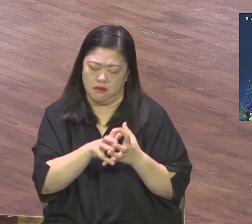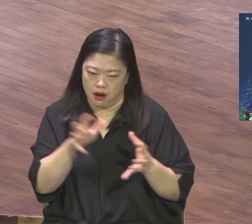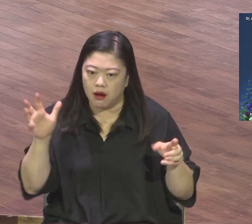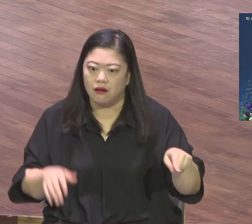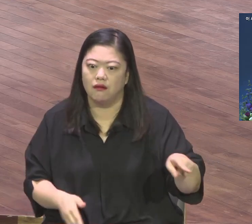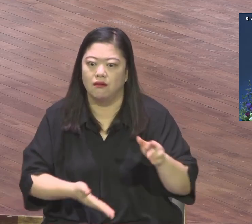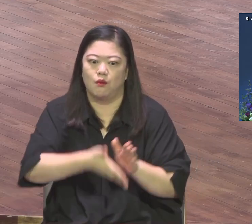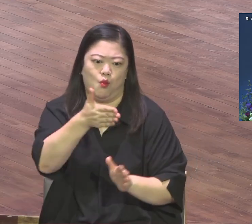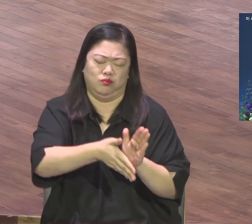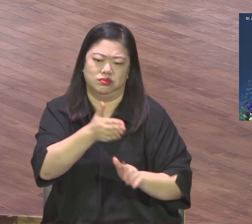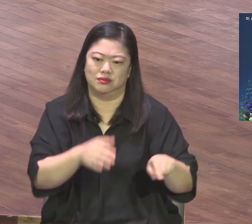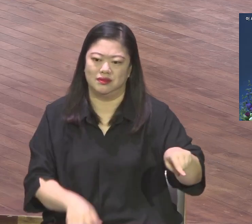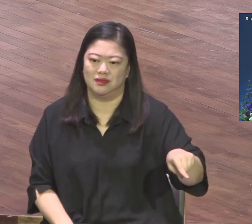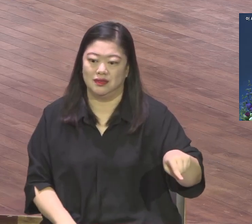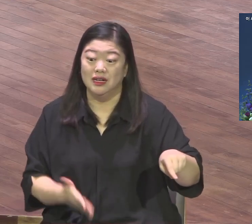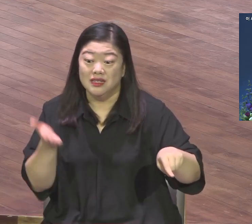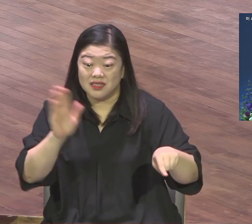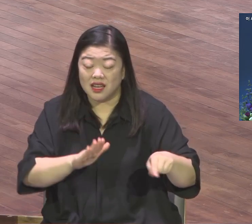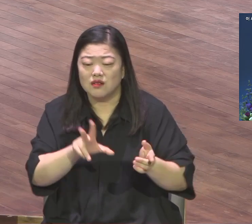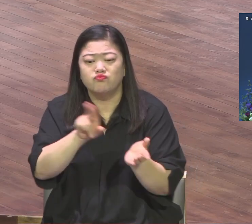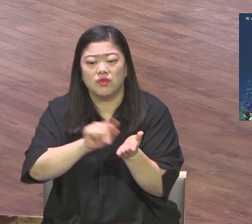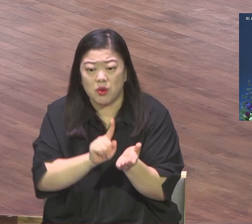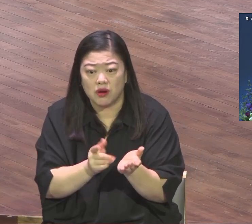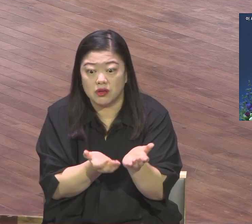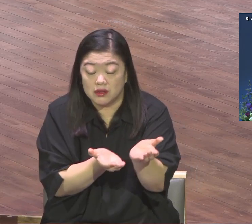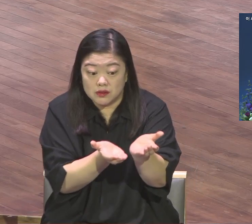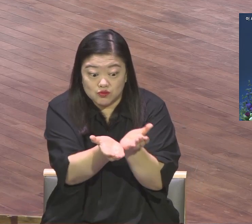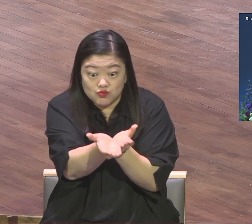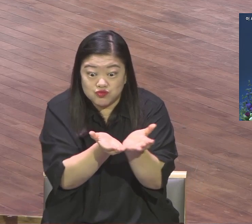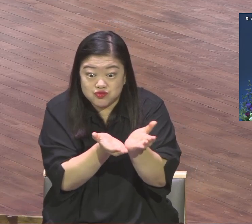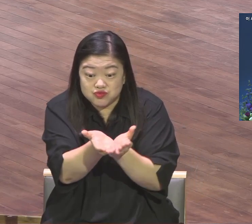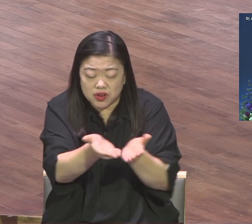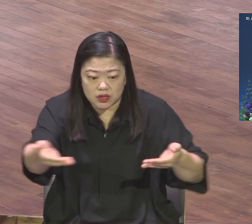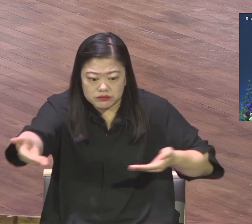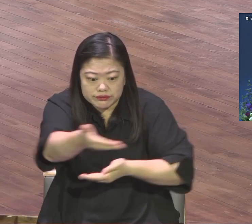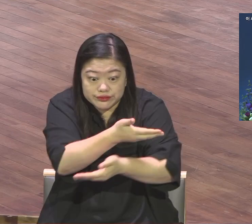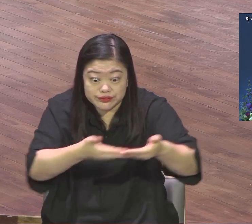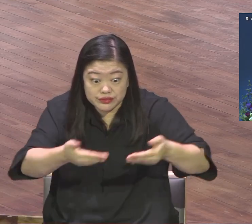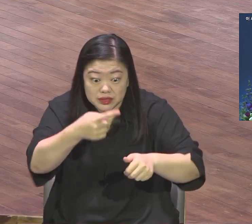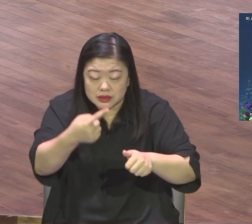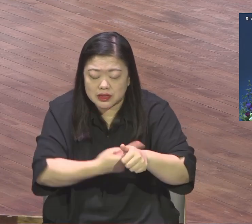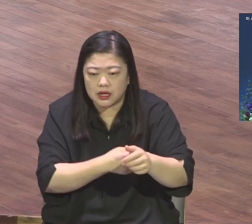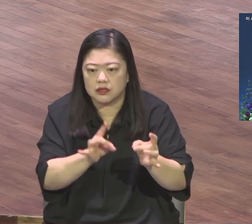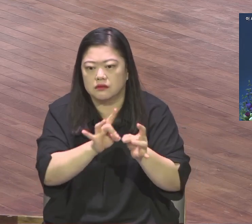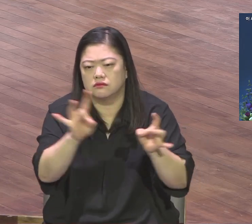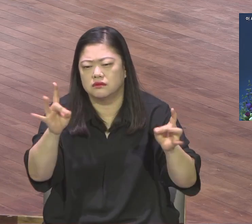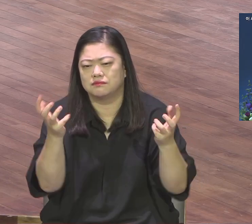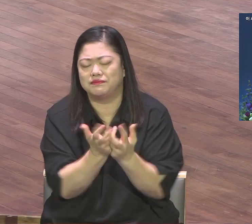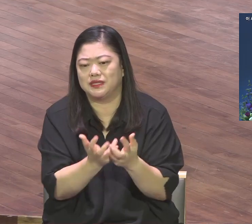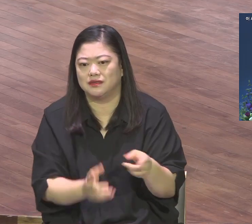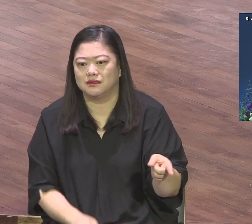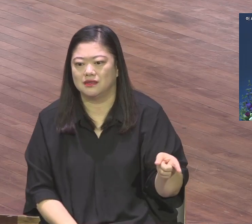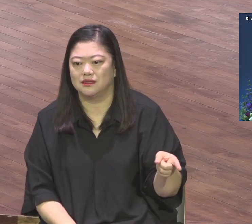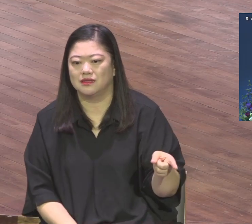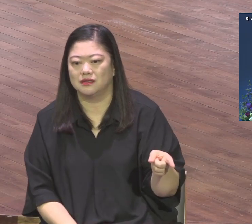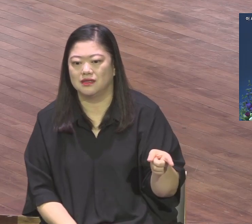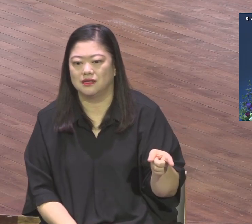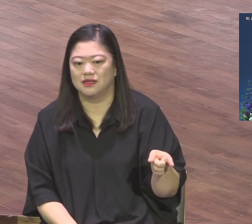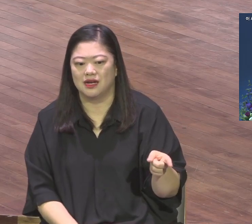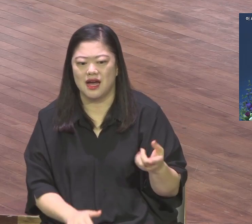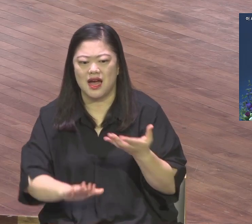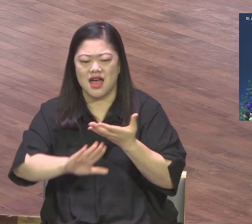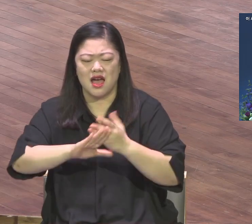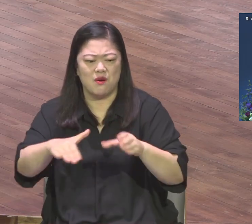그런 도시였습니다. 우상과 미신이 가득 차 있는 그런 도시. 한마디로 허감